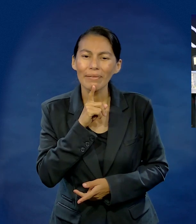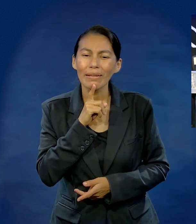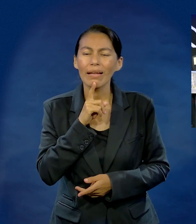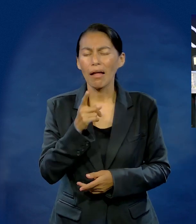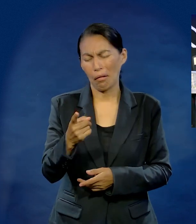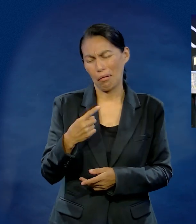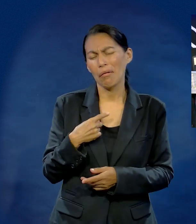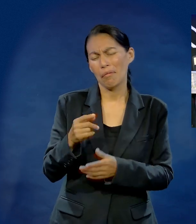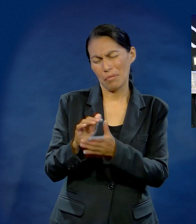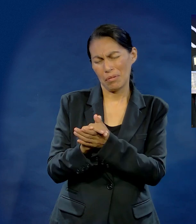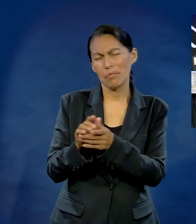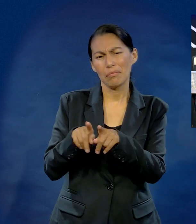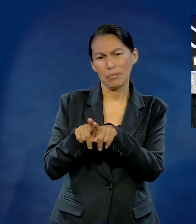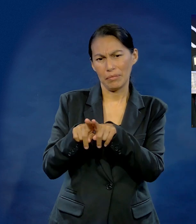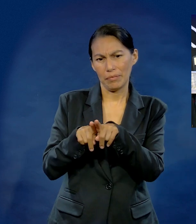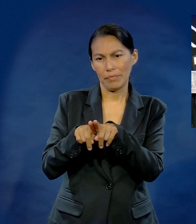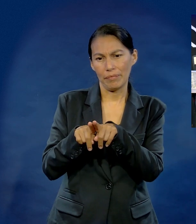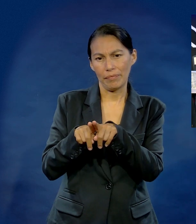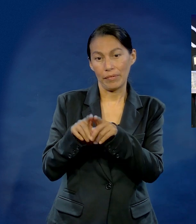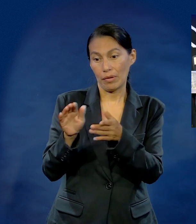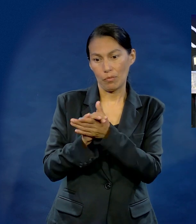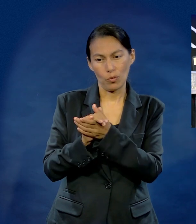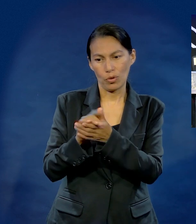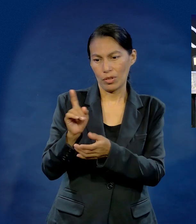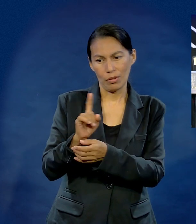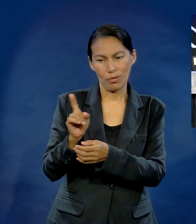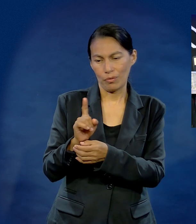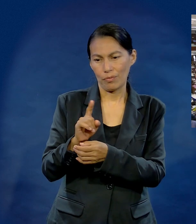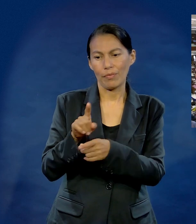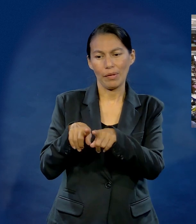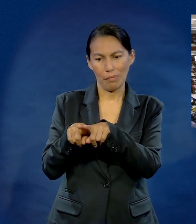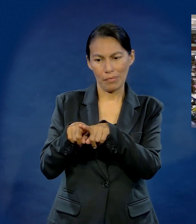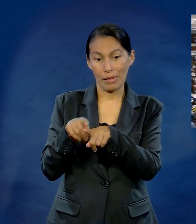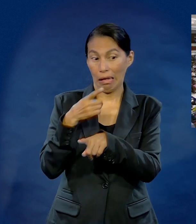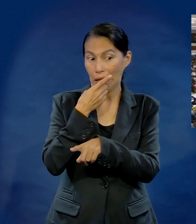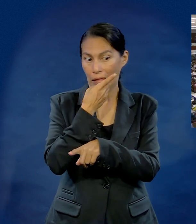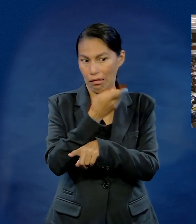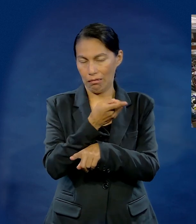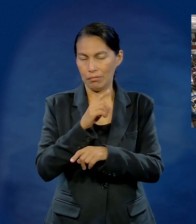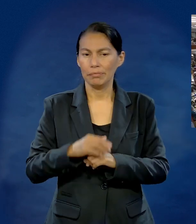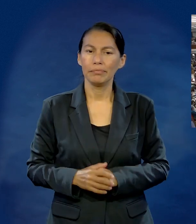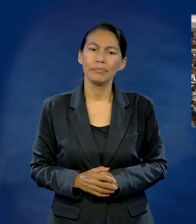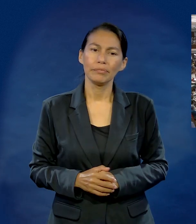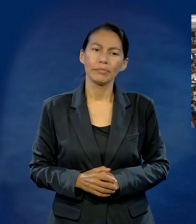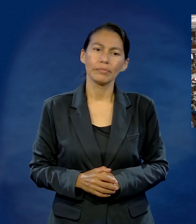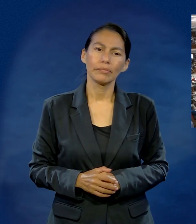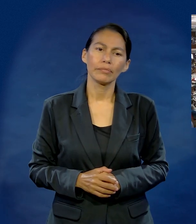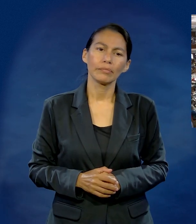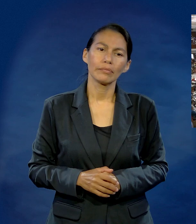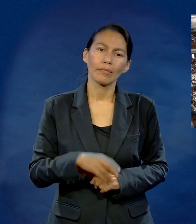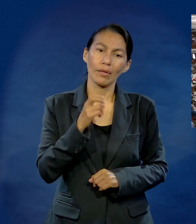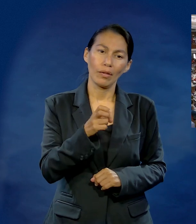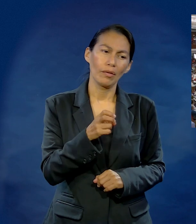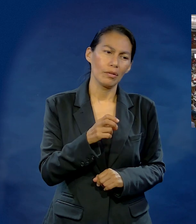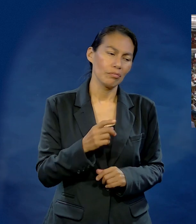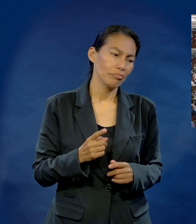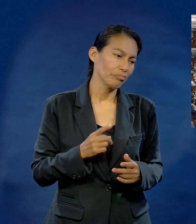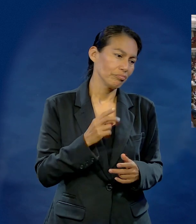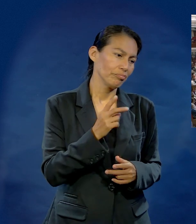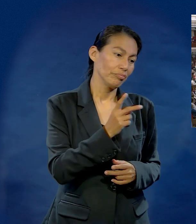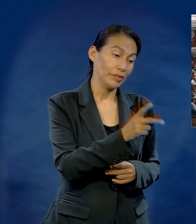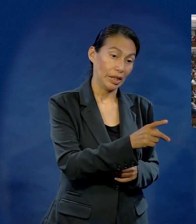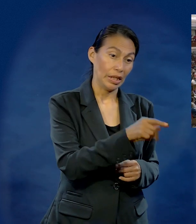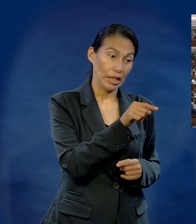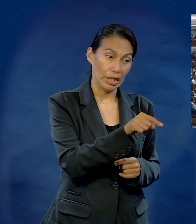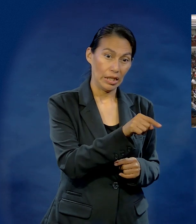causa de la esposa guapa que me diste. ¿No es esa la solución práctica? Sin embargo,